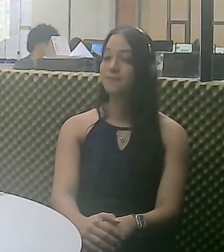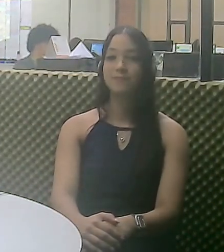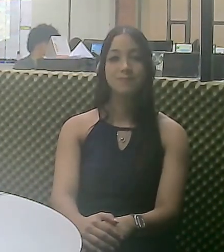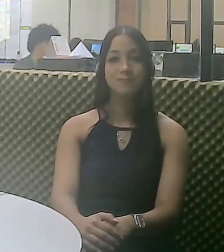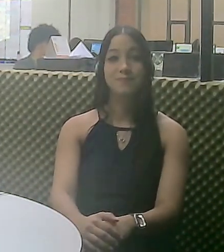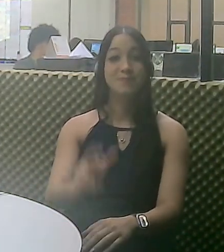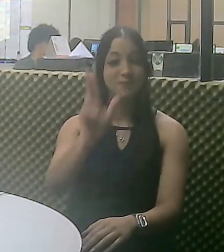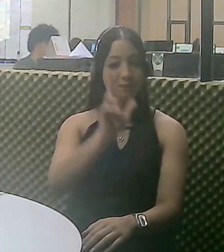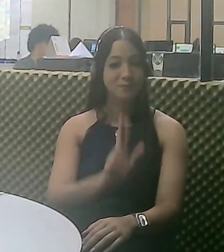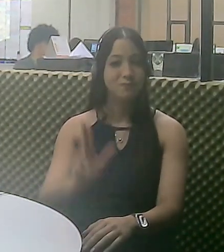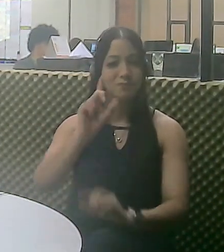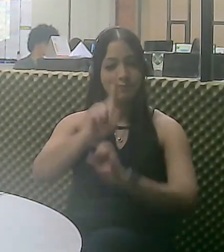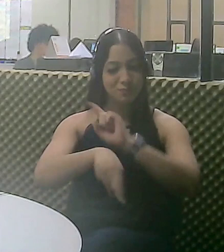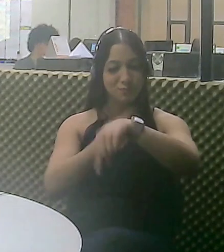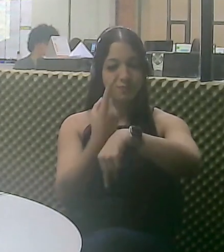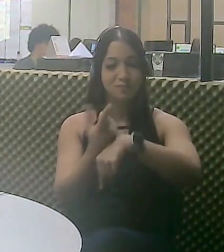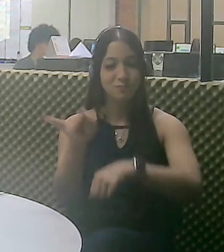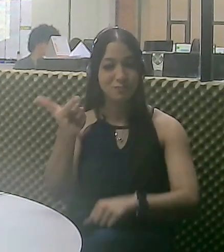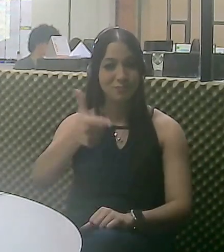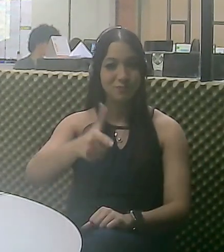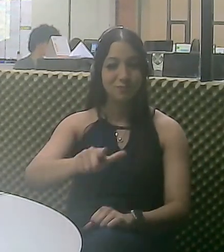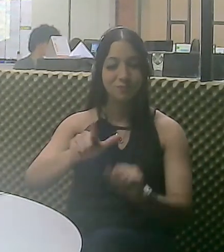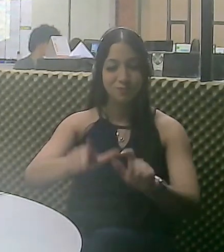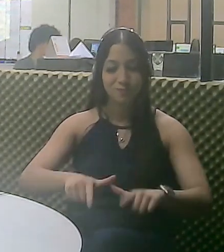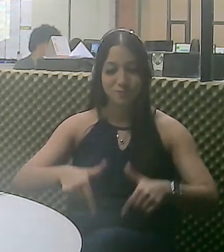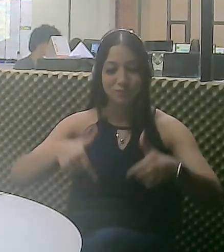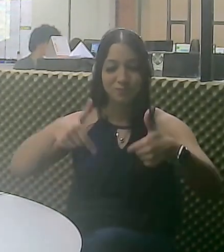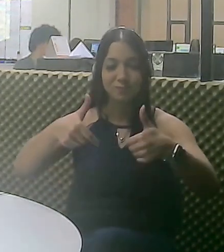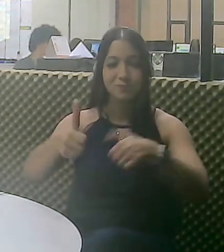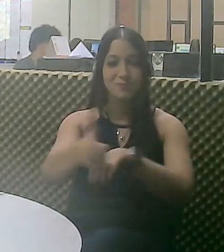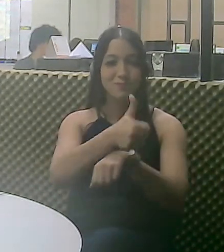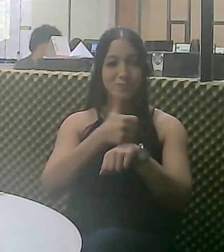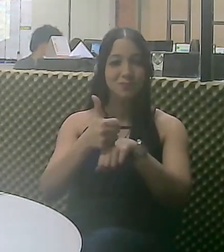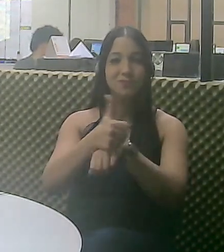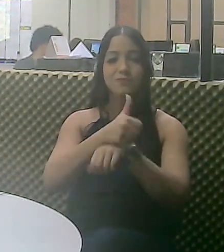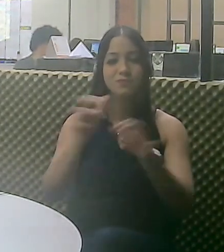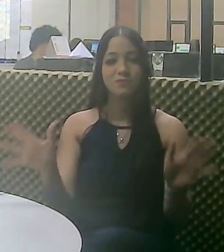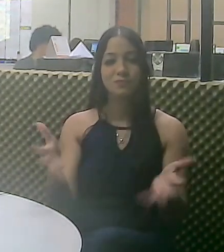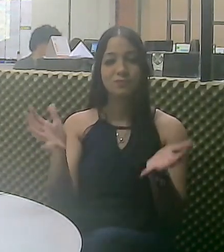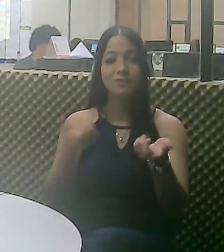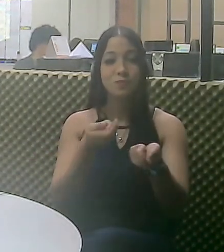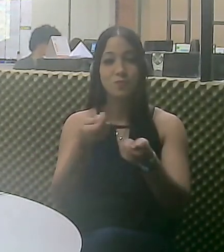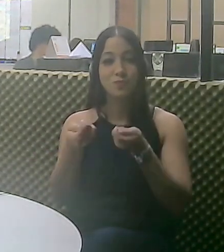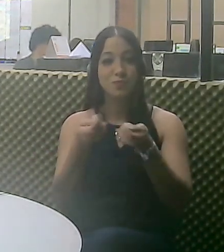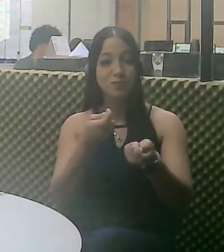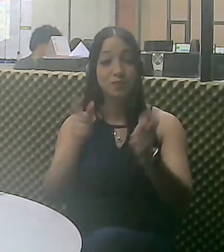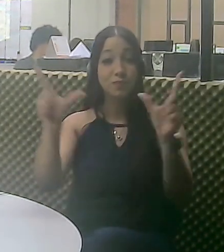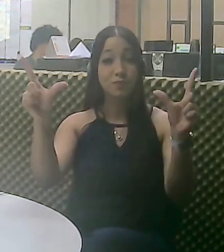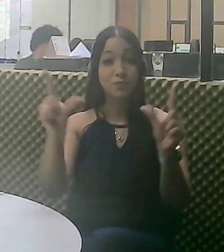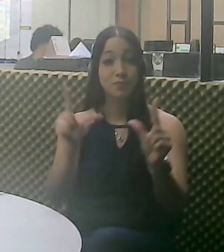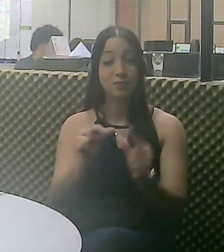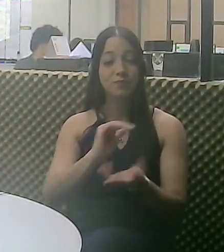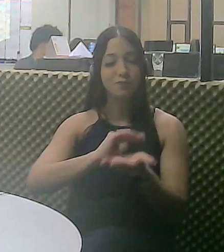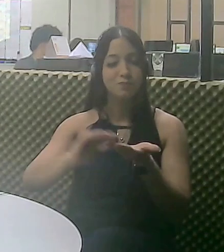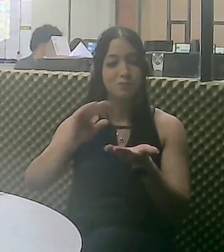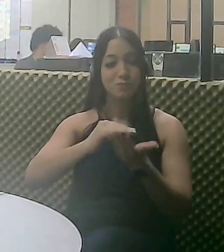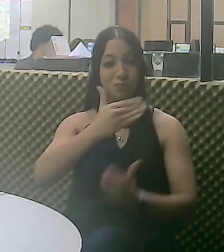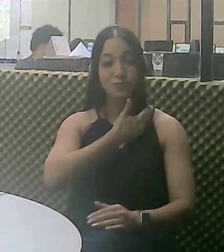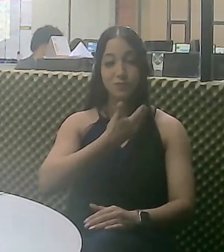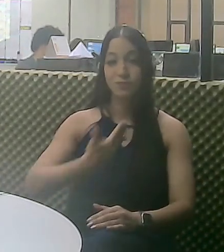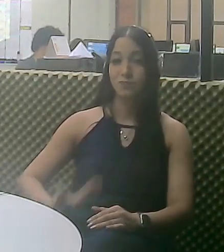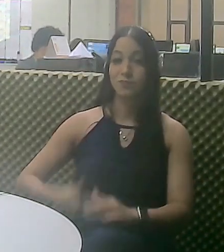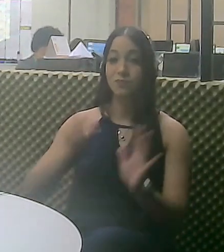Uberlândia em Nova mais uma vez em ações pioneiras que estimulam a economia reduzem gasto público